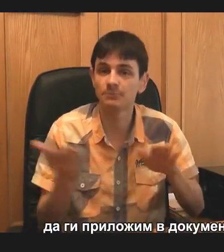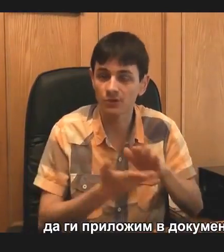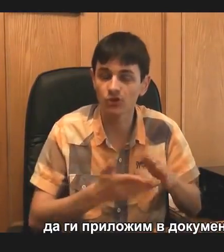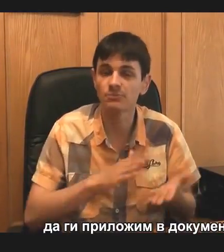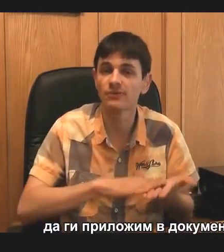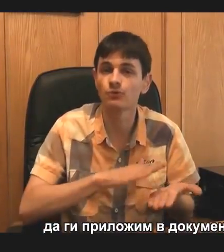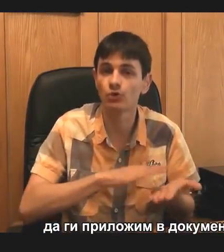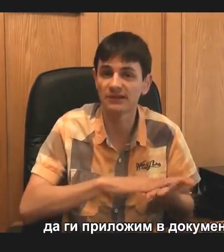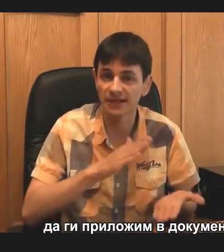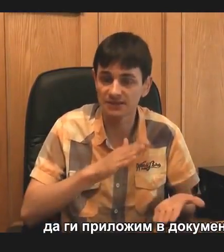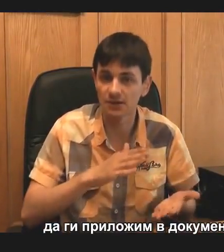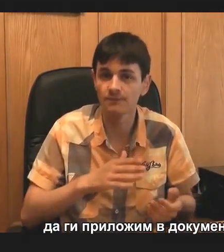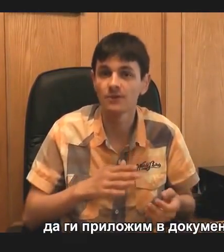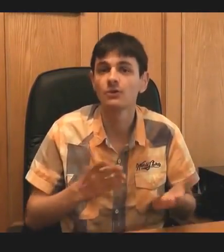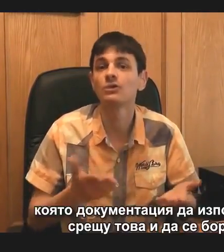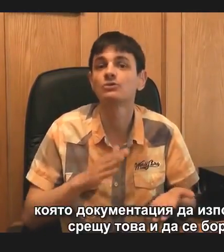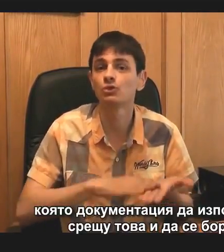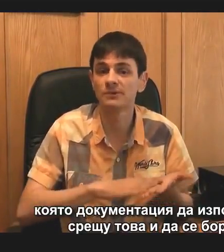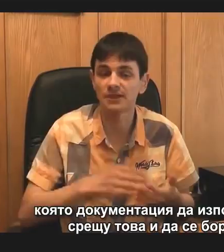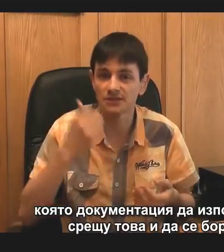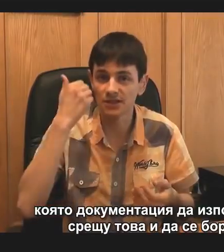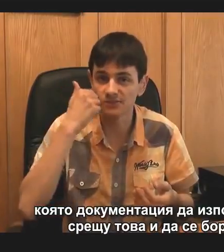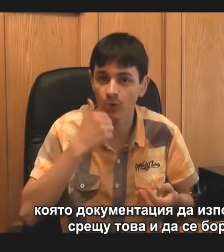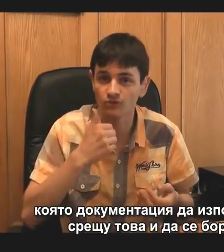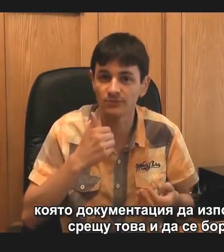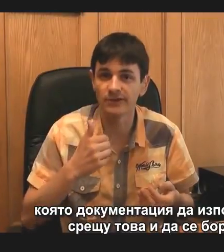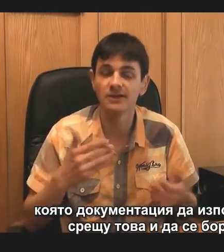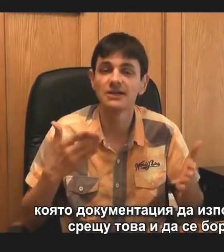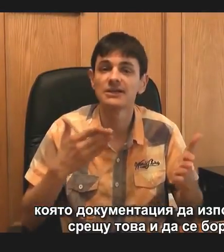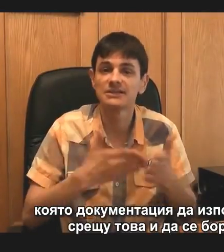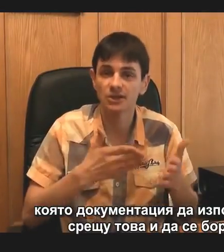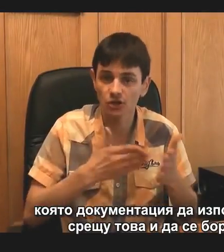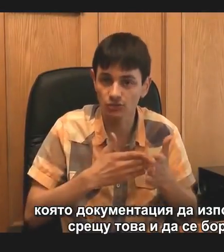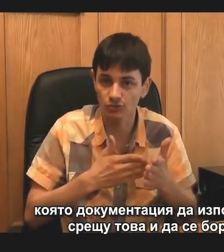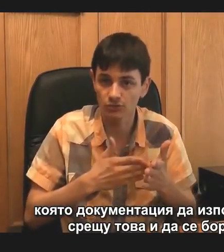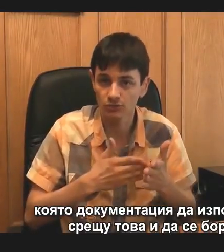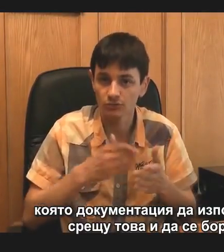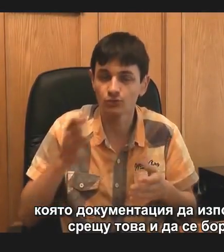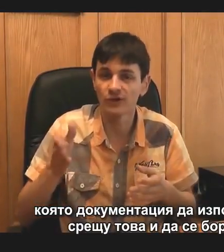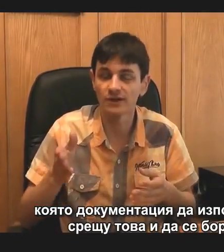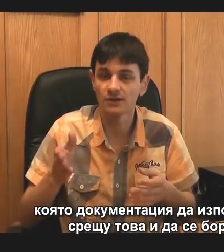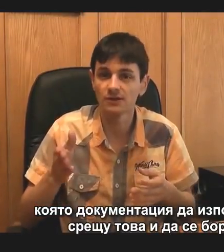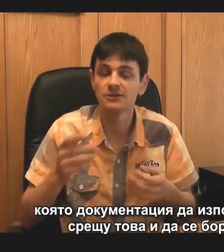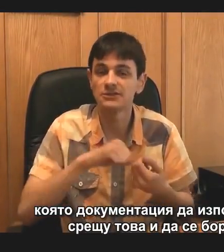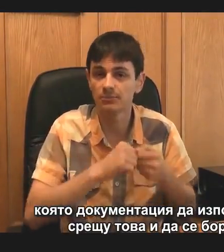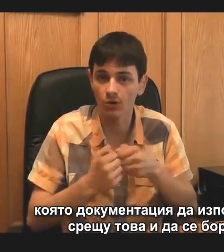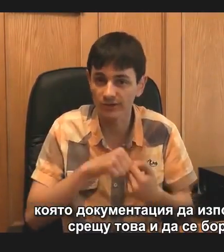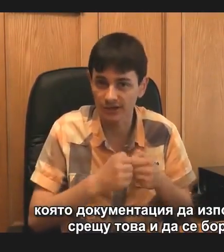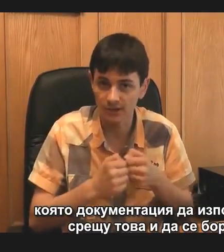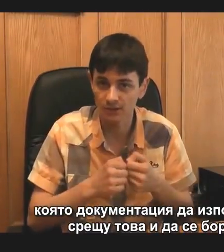да ги приложиме в документация, която документация да изполваме срещу това и да се бориме